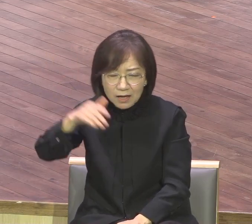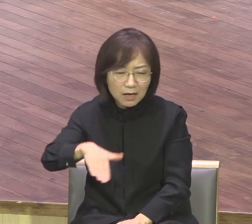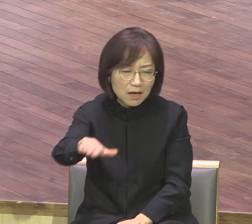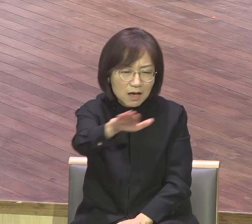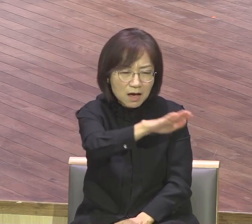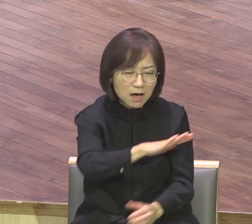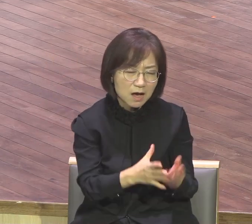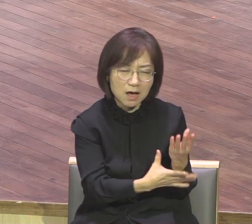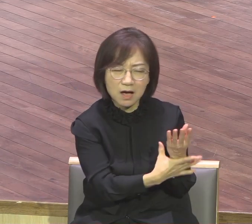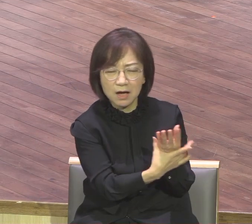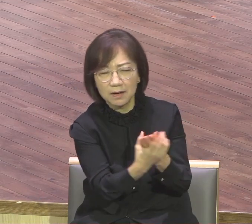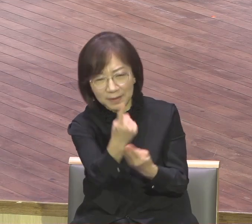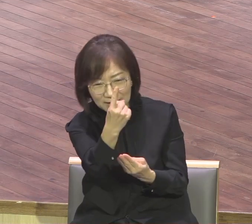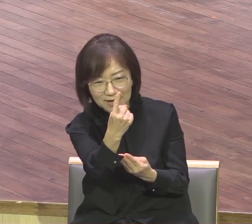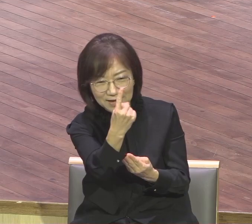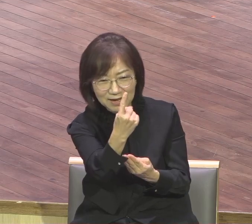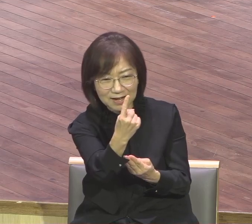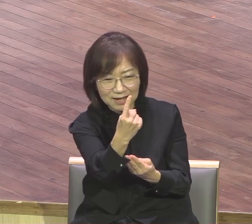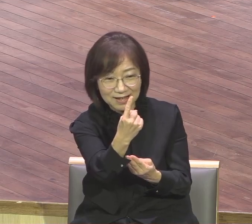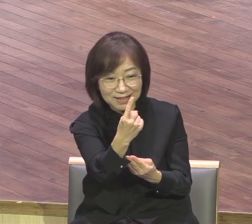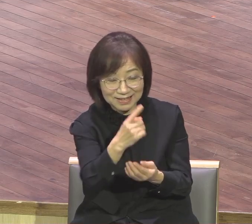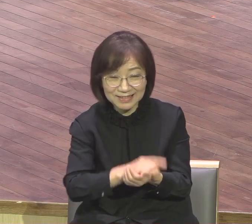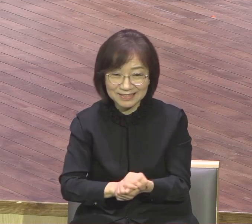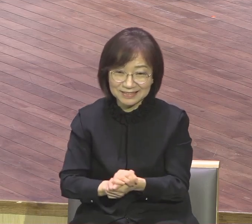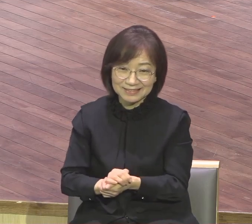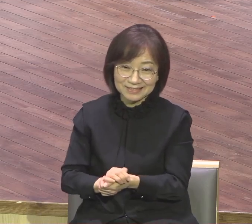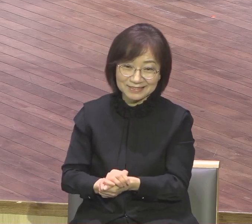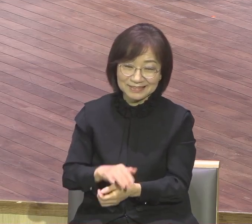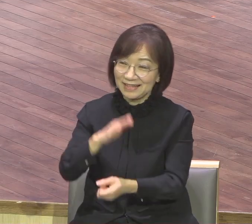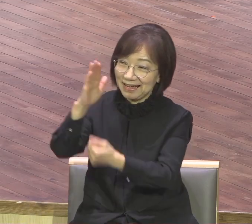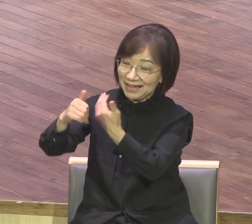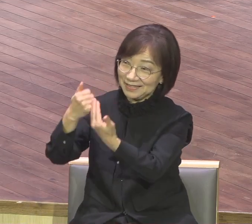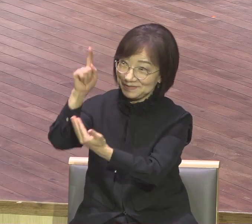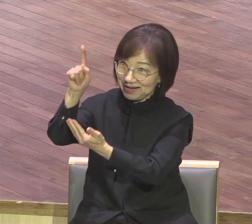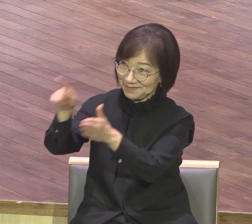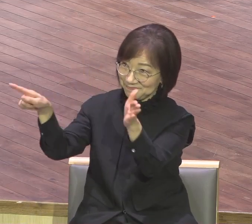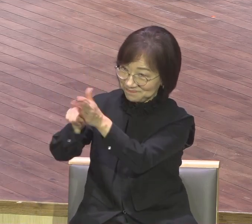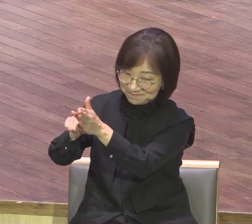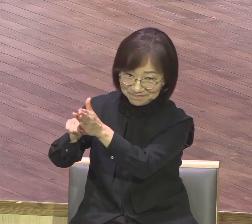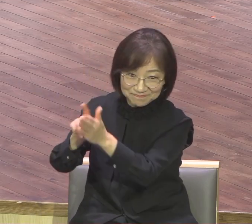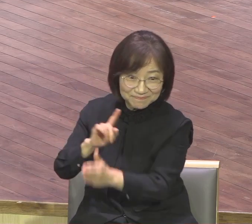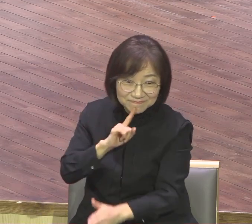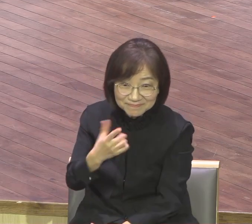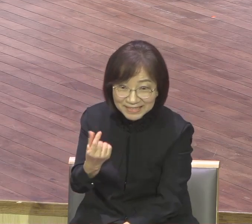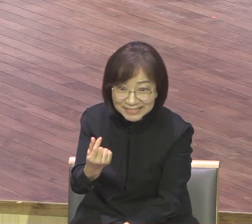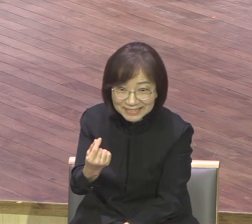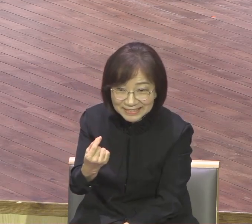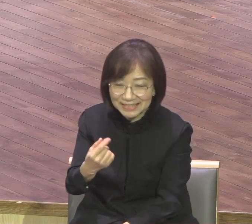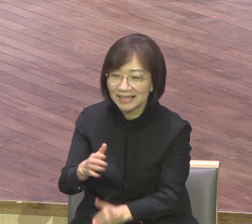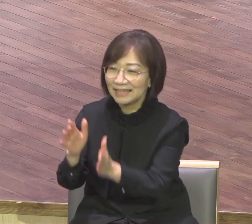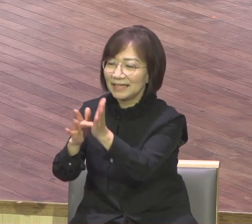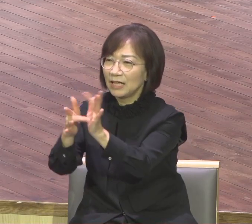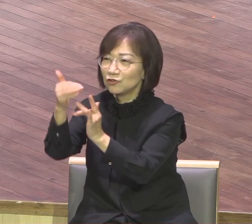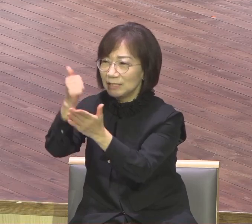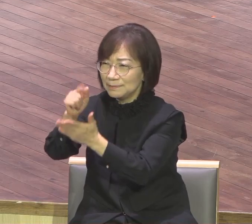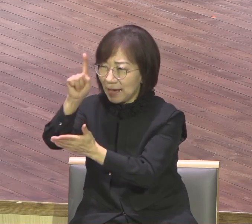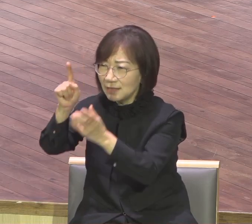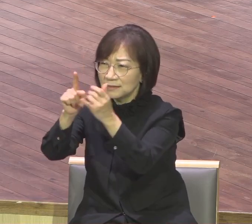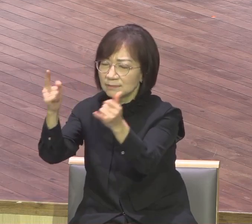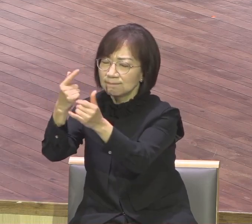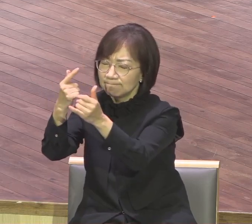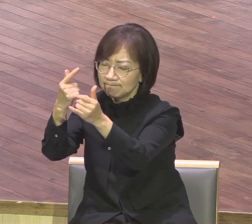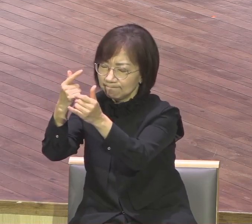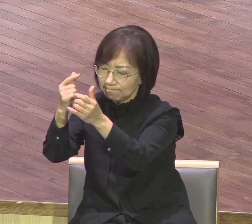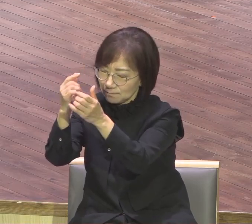hermano renacido a través de 우리 한 하나님을 섬기지 않냐? Somos un mismo espíritu. 그 한 예수님 때문에 구원받지 않았냐? Somos salvos por